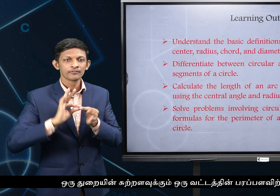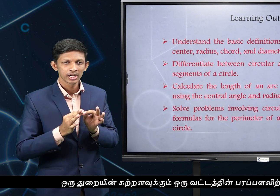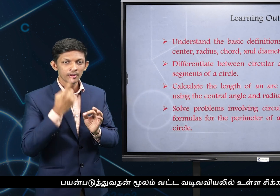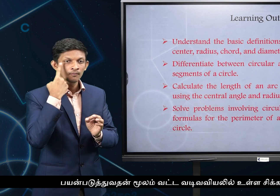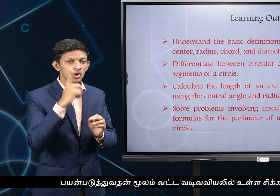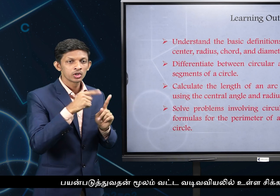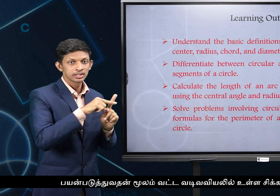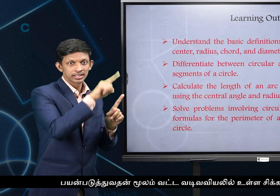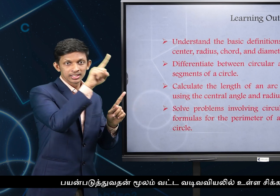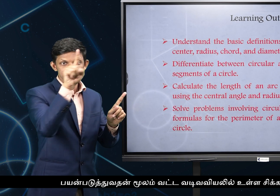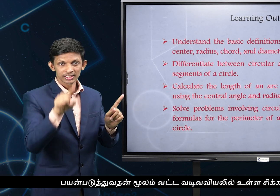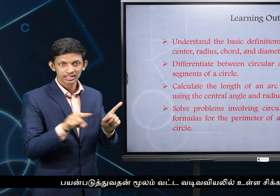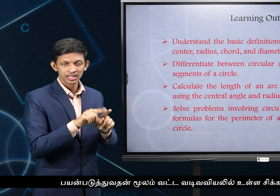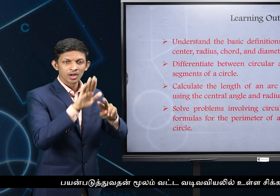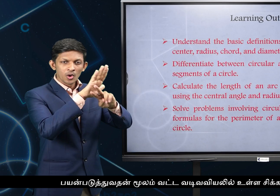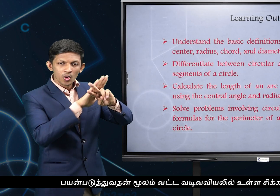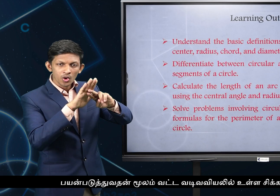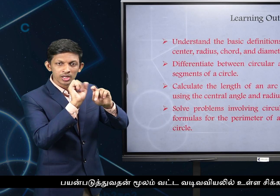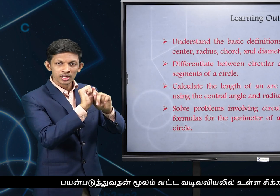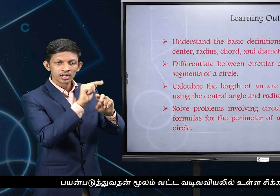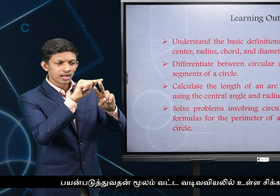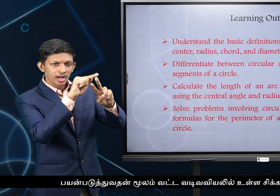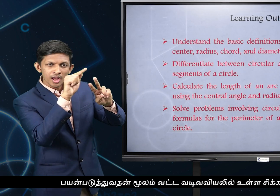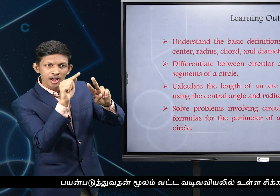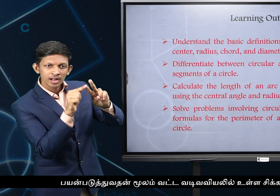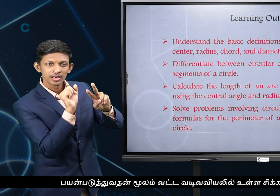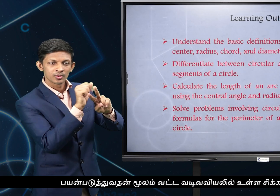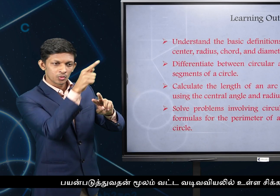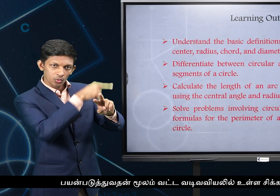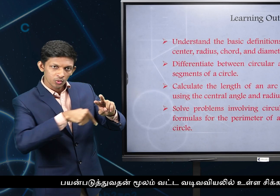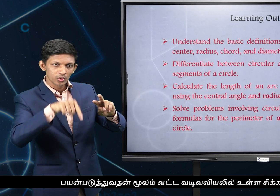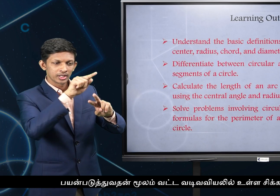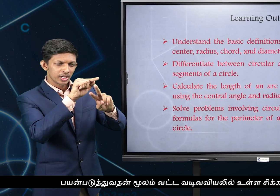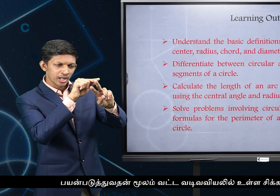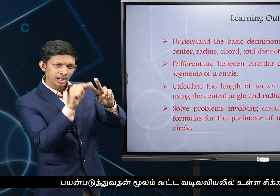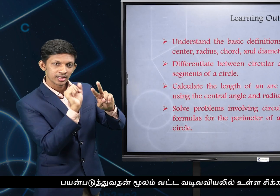சூத்திரங்களை பயன்படுத்துவதன் மூலம் வட்ட வடிவியலில் உள்ள சிக்கல்களை தீர்க்கவும்.